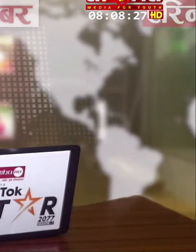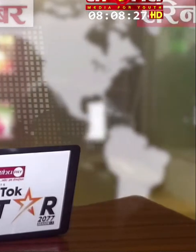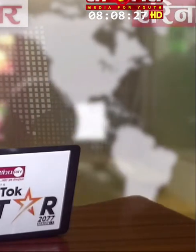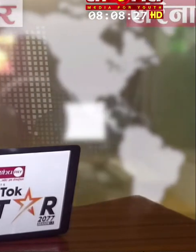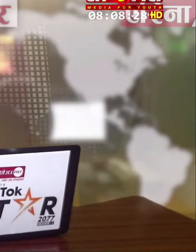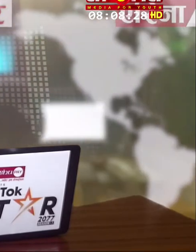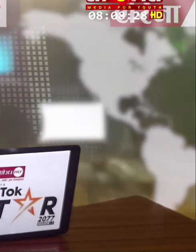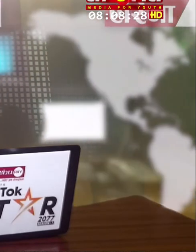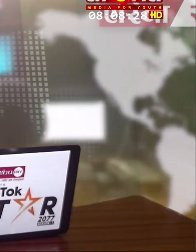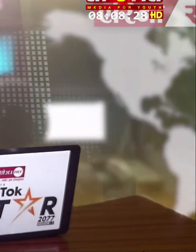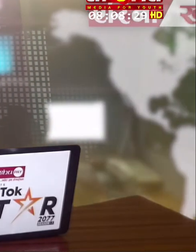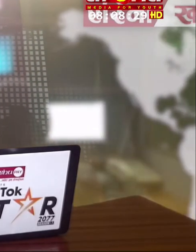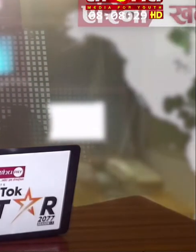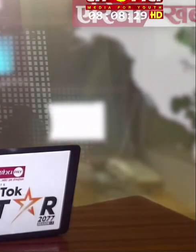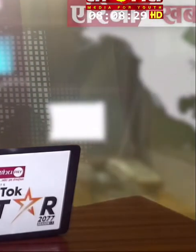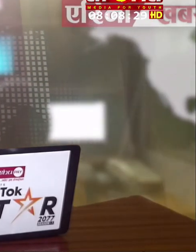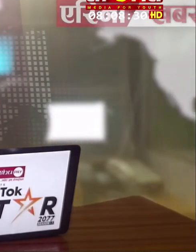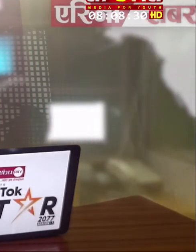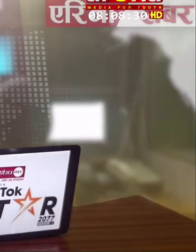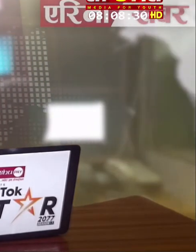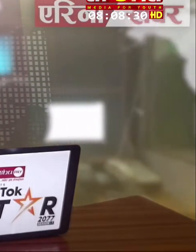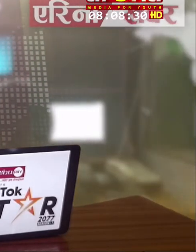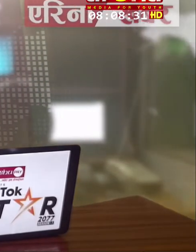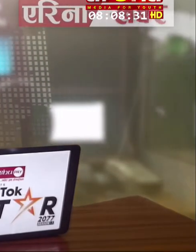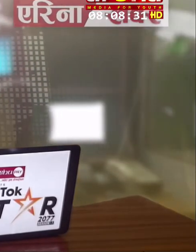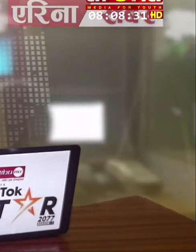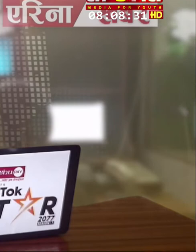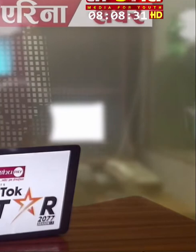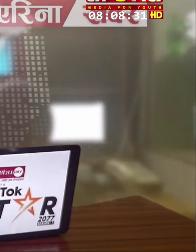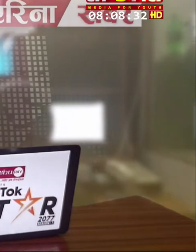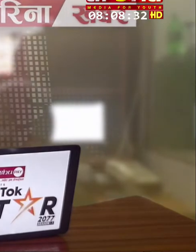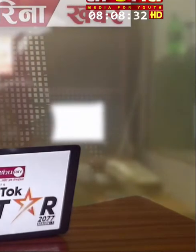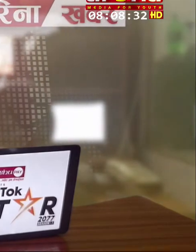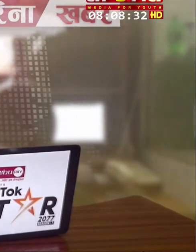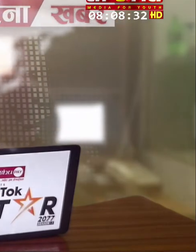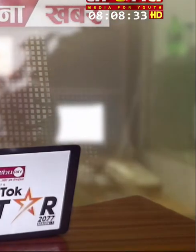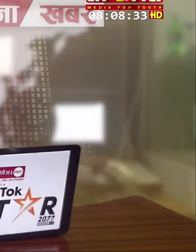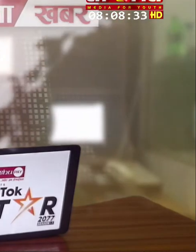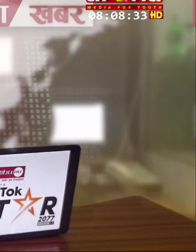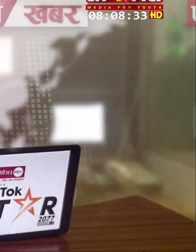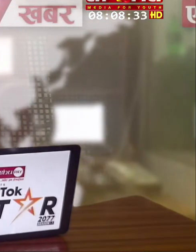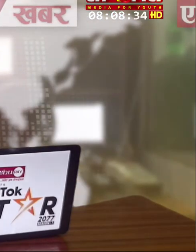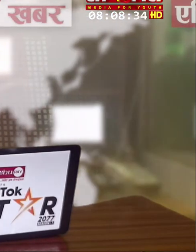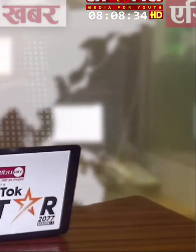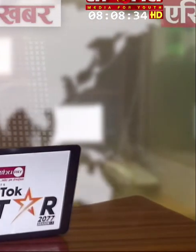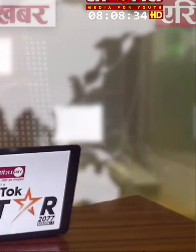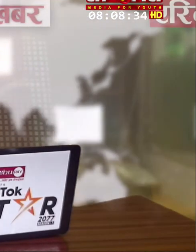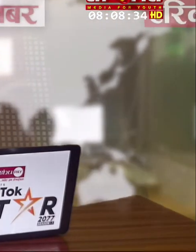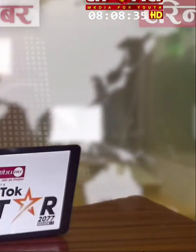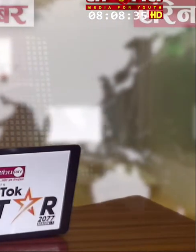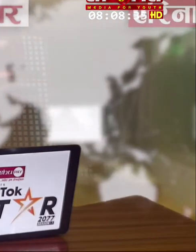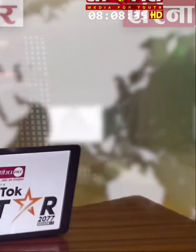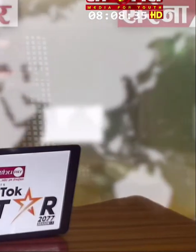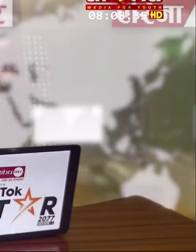गौतमले जानकारी दिनुभयो। यो सँगै कुल संक्रमितको संख्या 4,364 पुगेको छ। बुधबार 90 संक्रमित निको